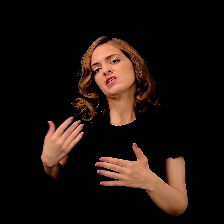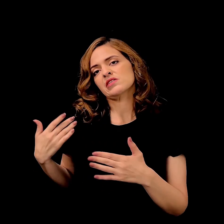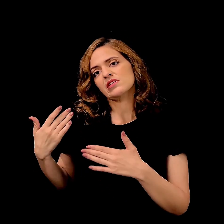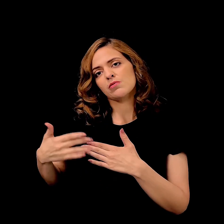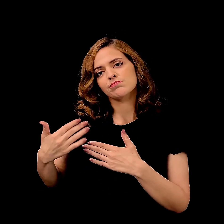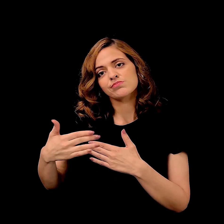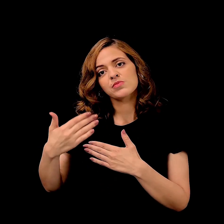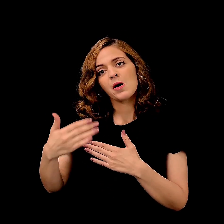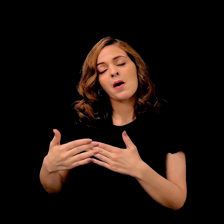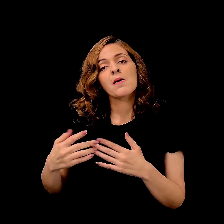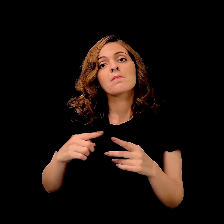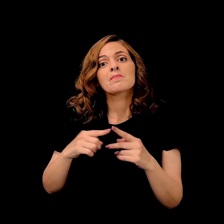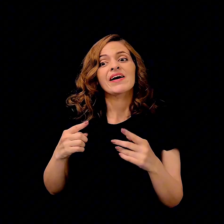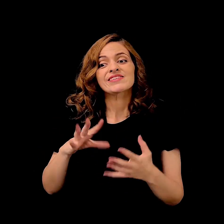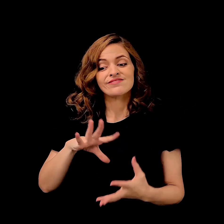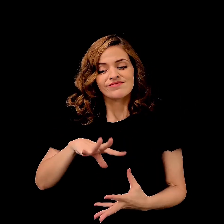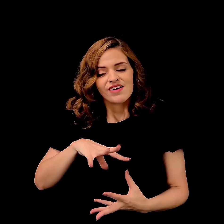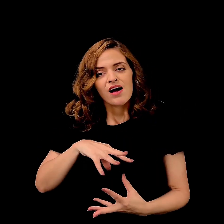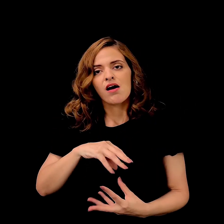a alma,